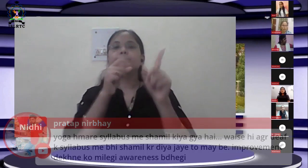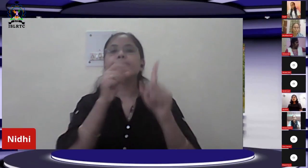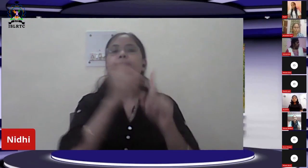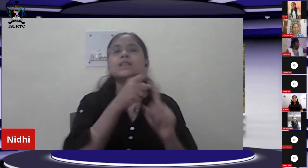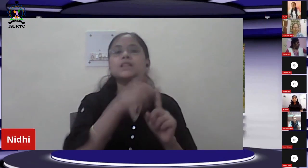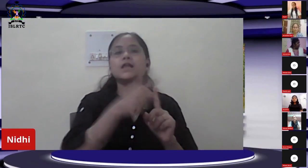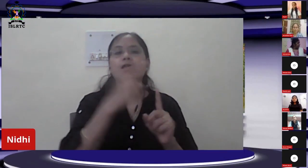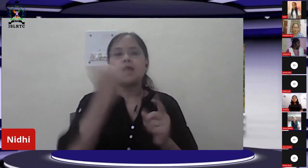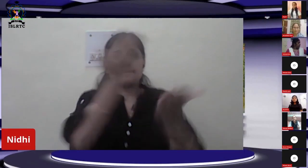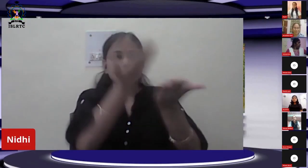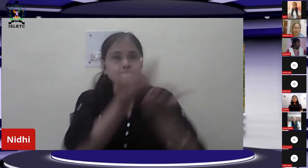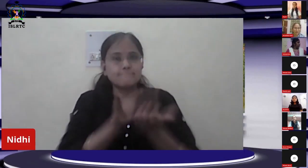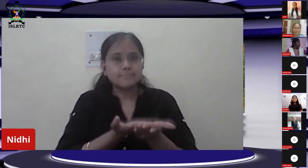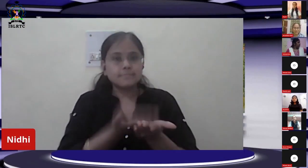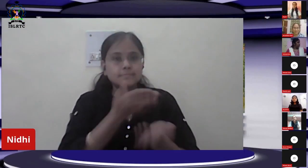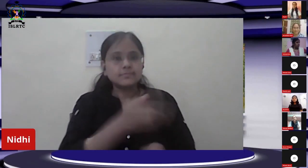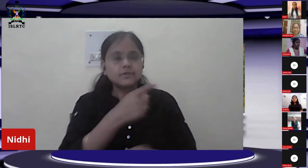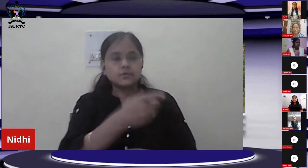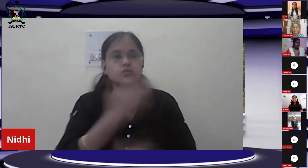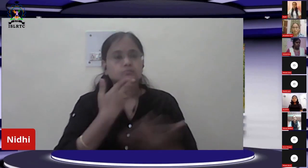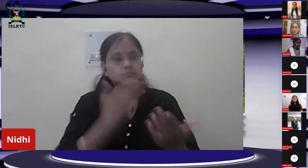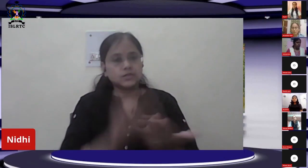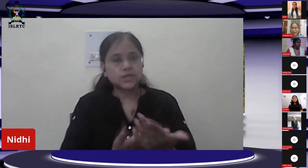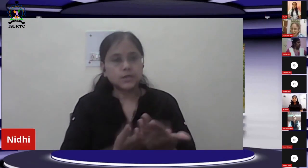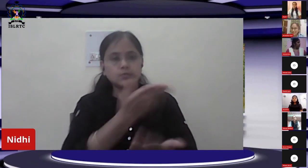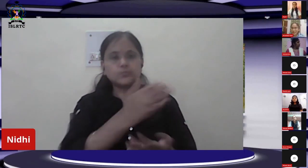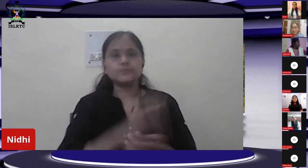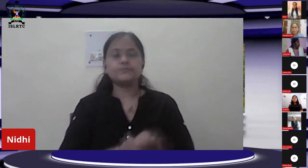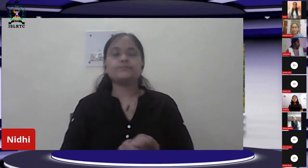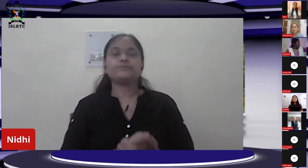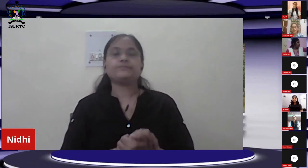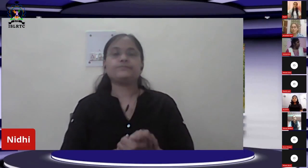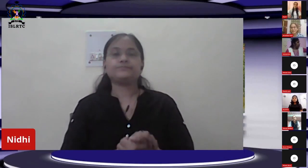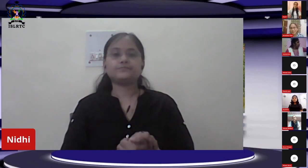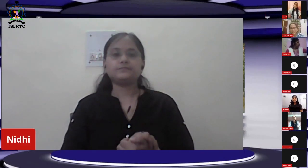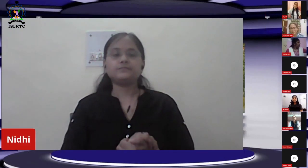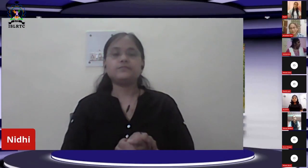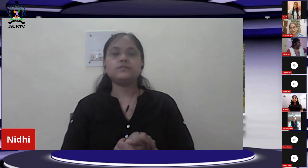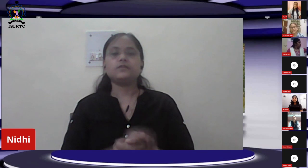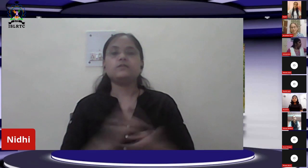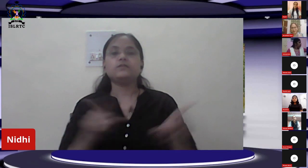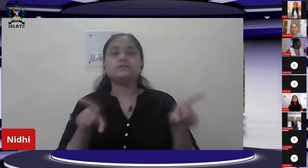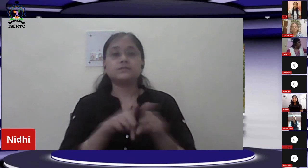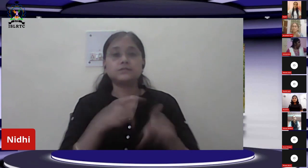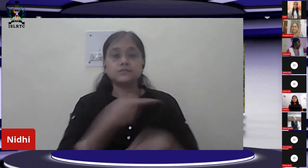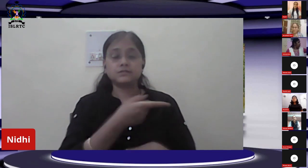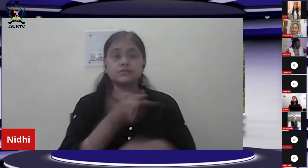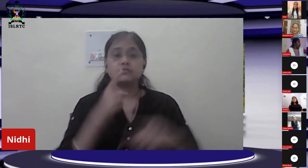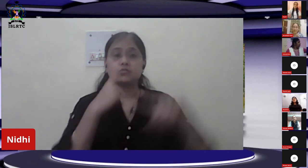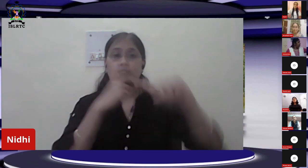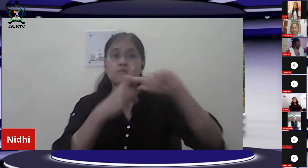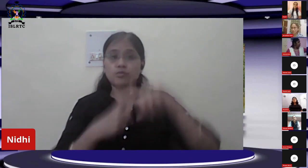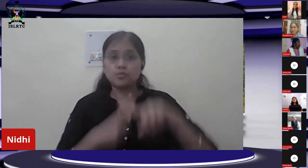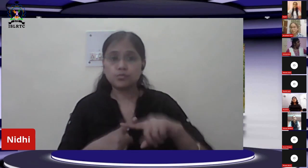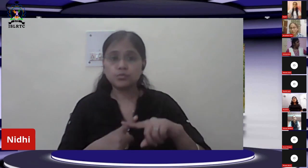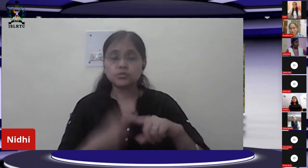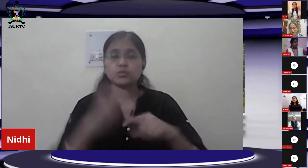यू निर्भय। तो ऐसे ही आप लोगों के पॉजिटिव कमेंट्स पॉजिटिव अप्रोच आप लोग की